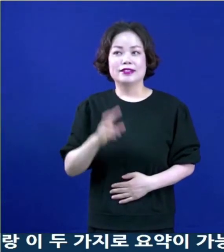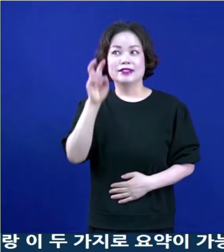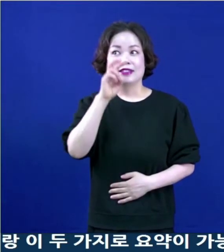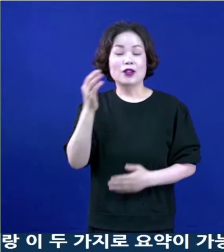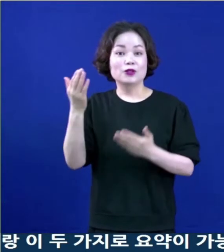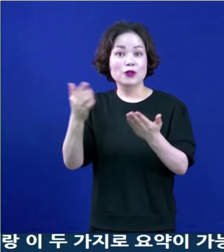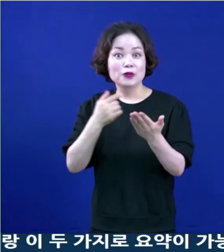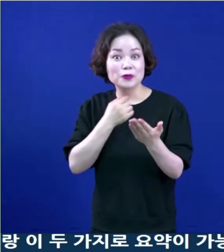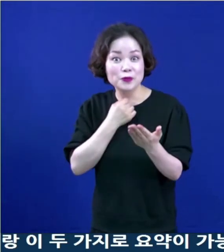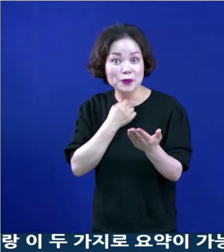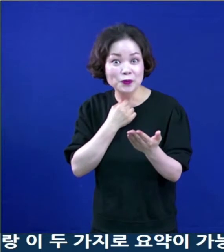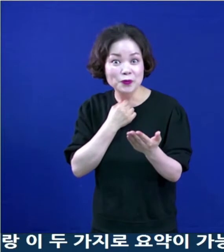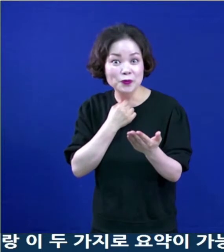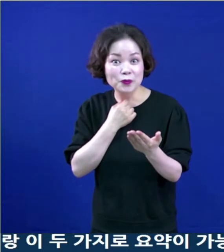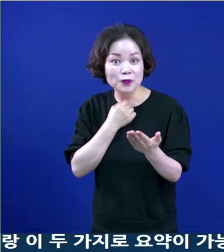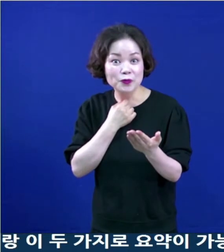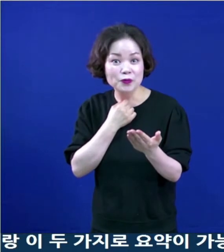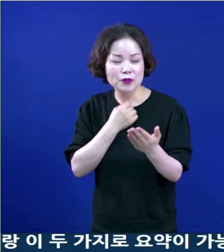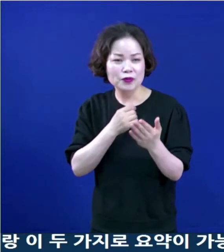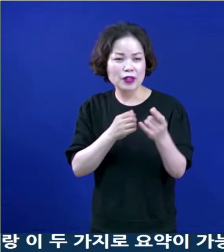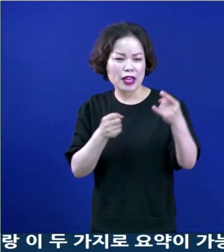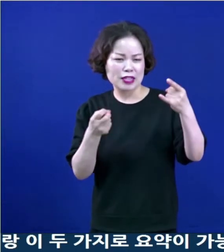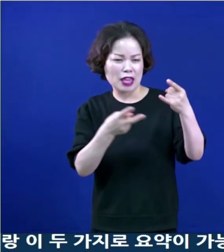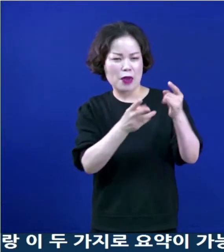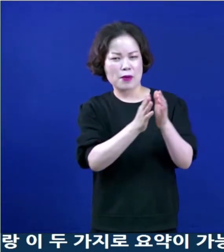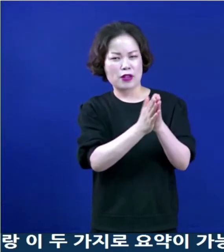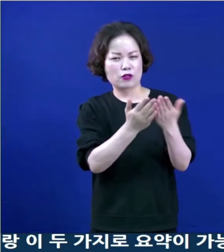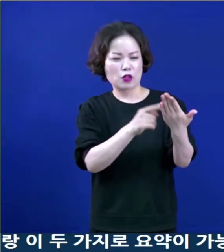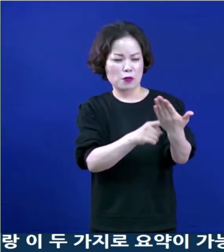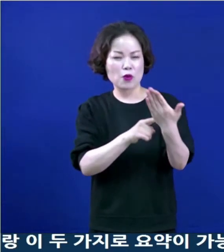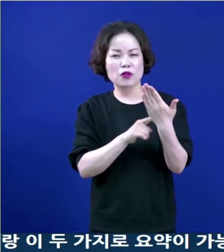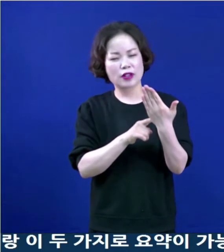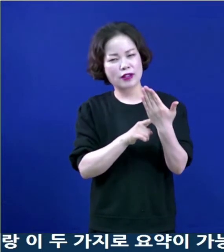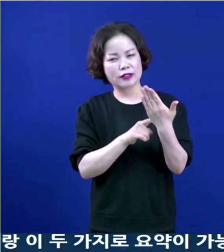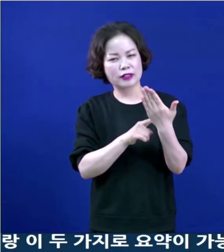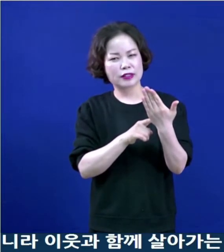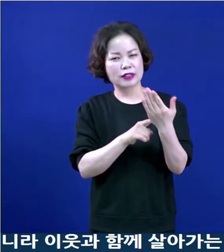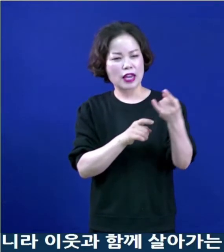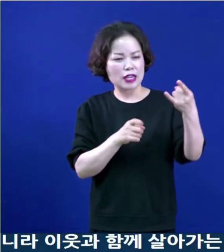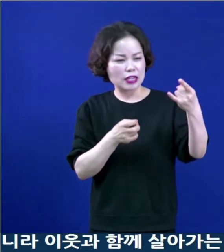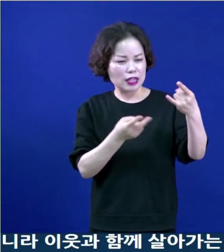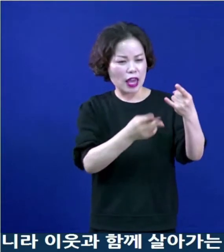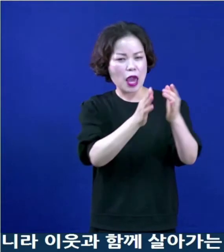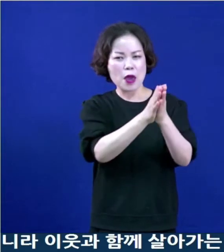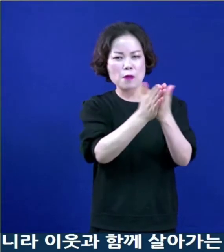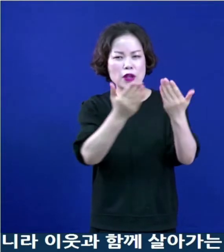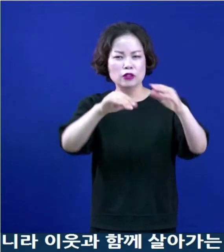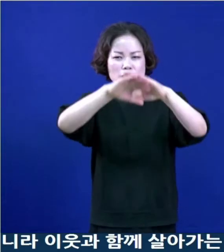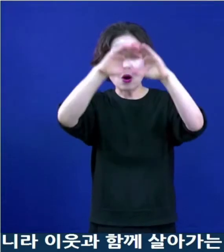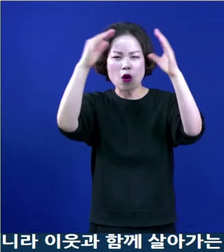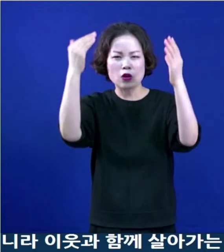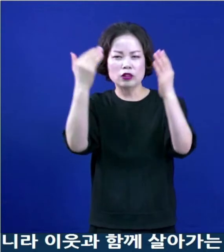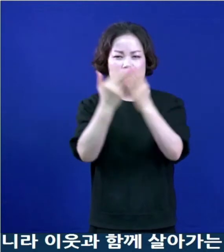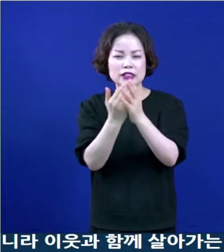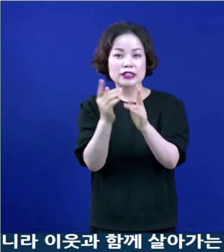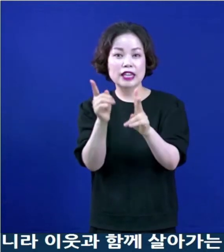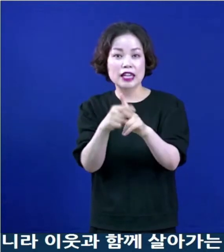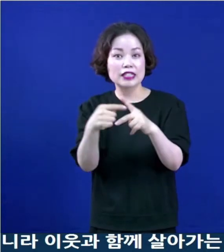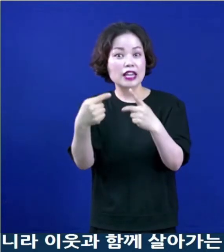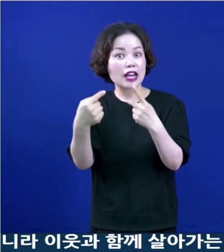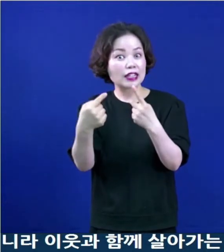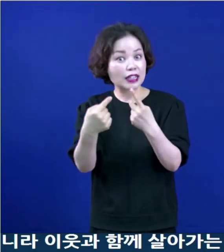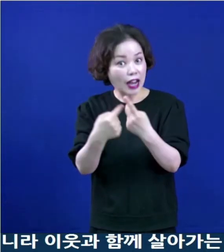찬송하리로다, 이 에베소서를 시작하는 이 표현은 어쩌면 에베소서 전체를 이해하는데 늘